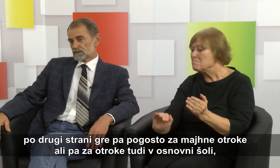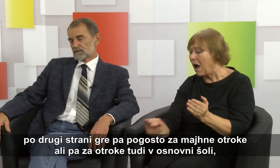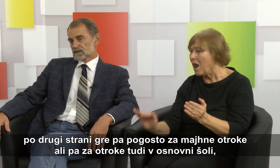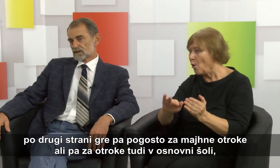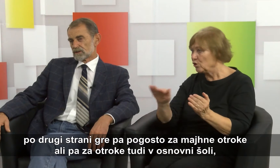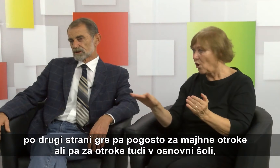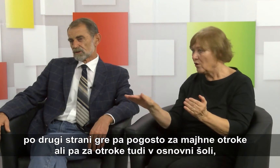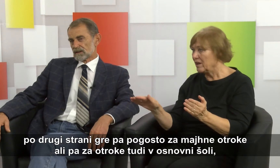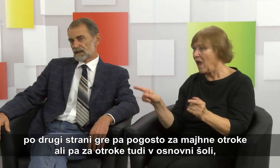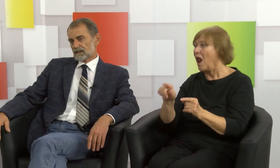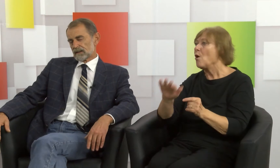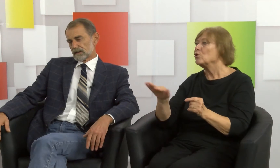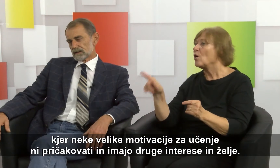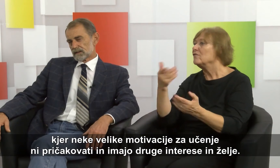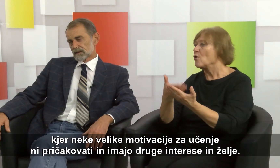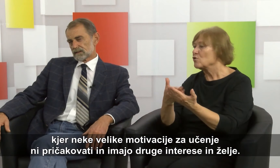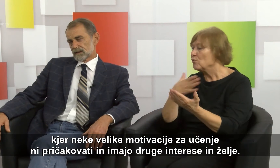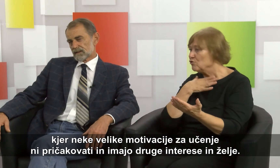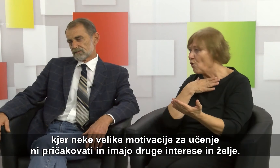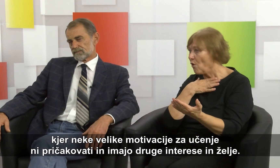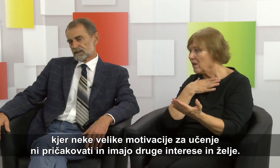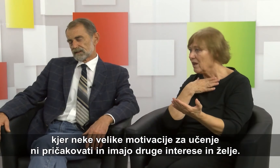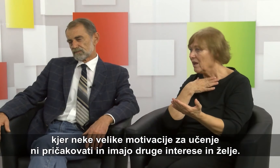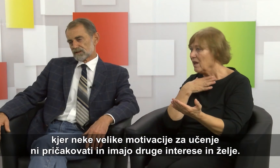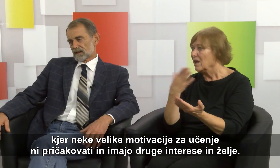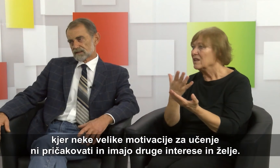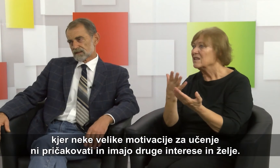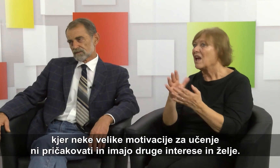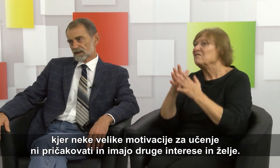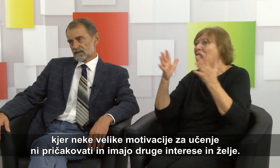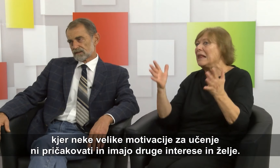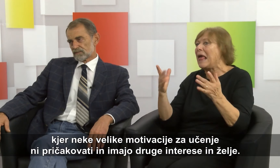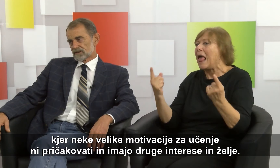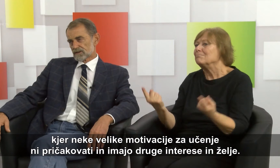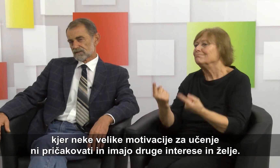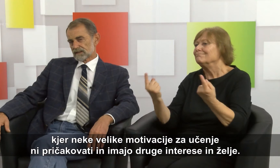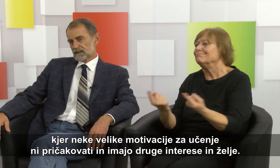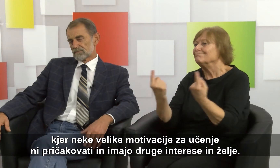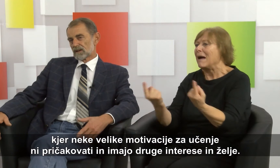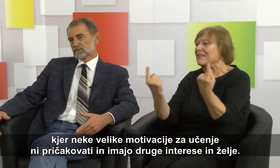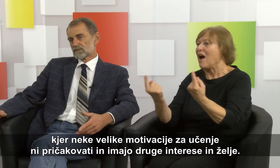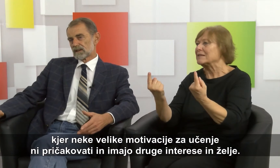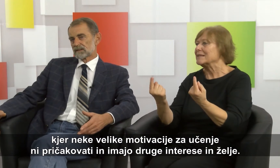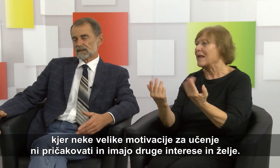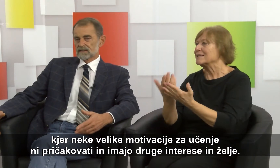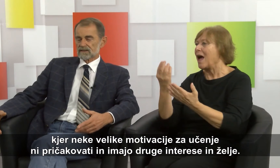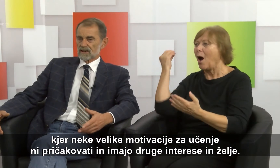v osnovni šoli, kjer neke velike motivacije za učenje ni pričakovati, imajo druge interese,